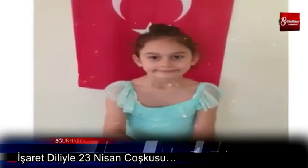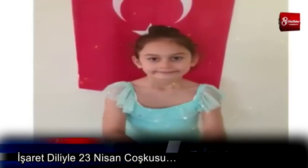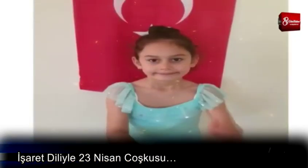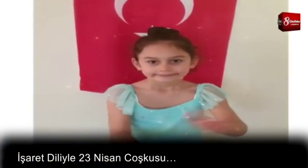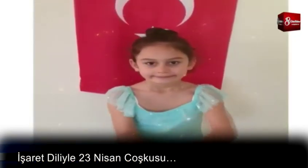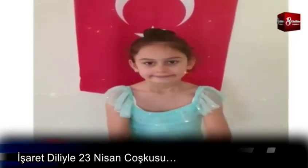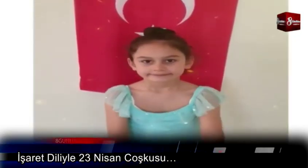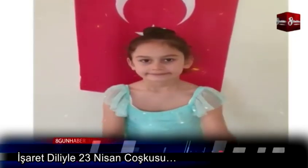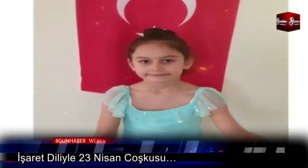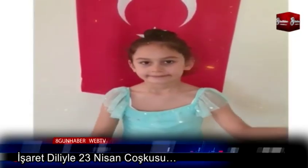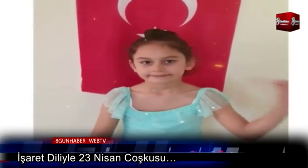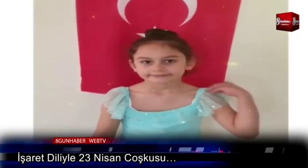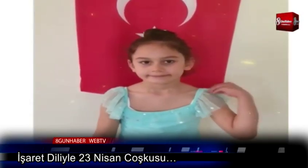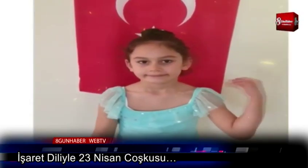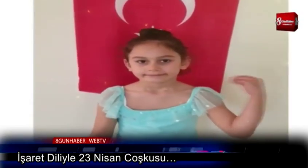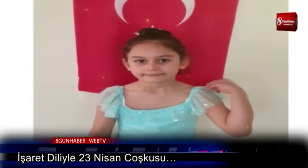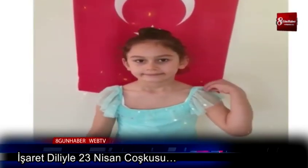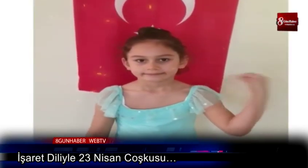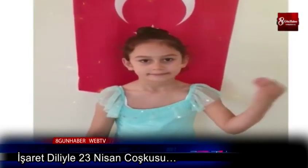Elimizde taze kır çiçekleri,